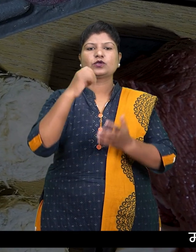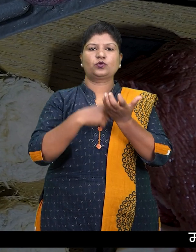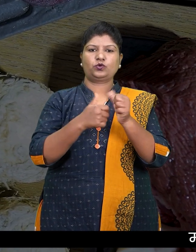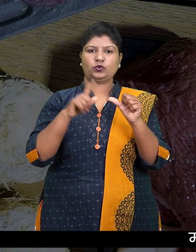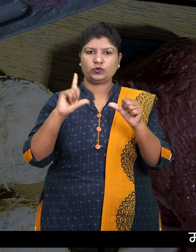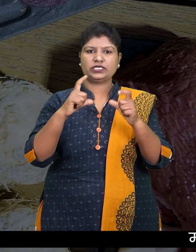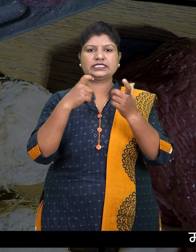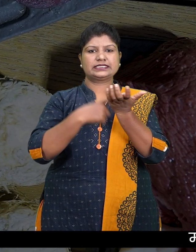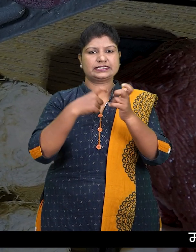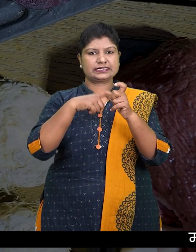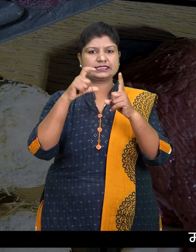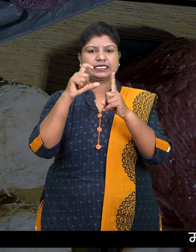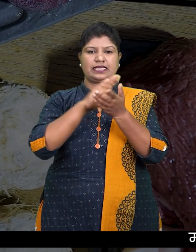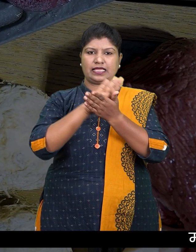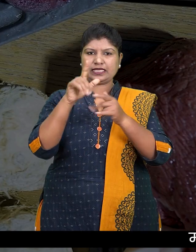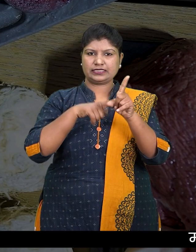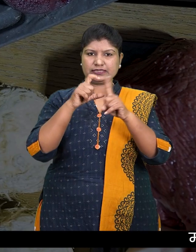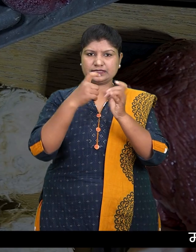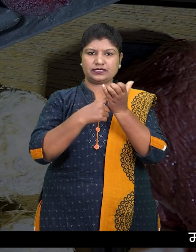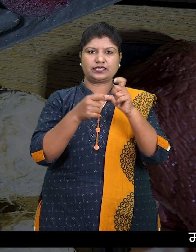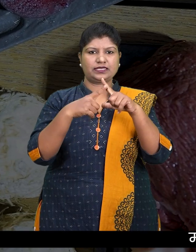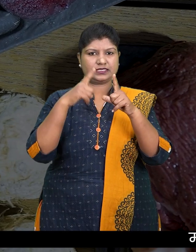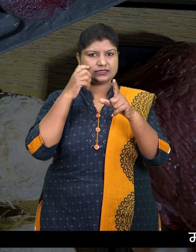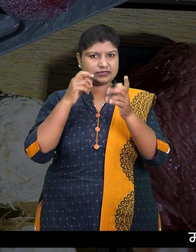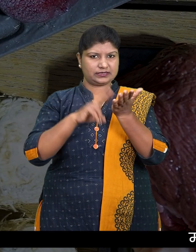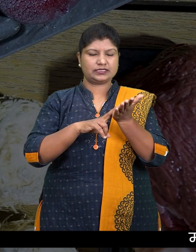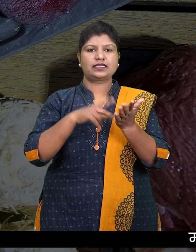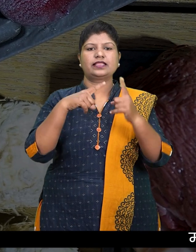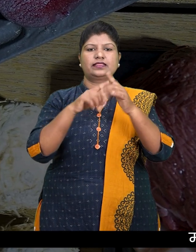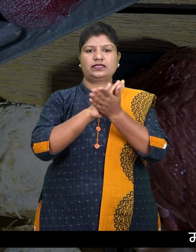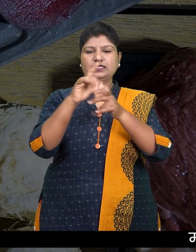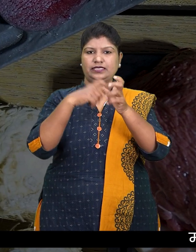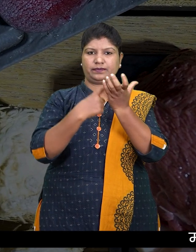मौखिक पुनः जलोपचार चिकित्सा।